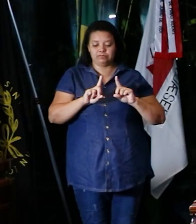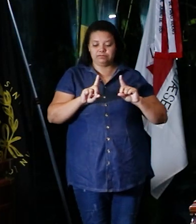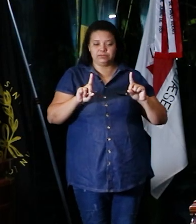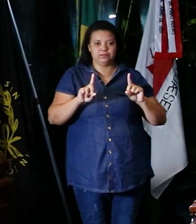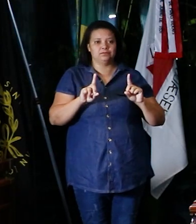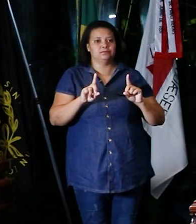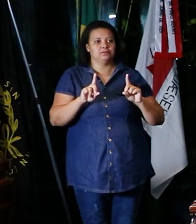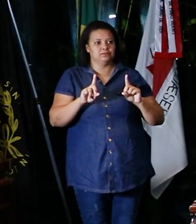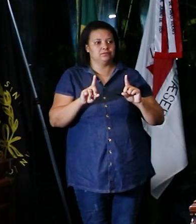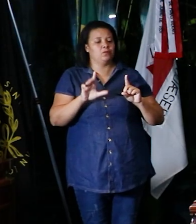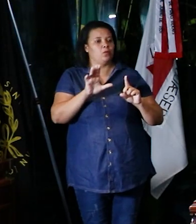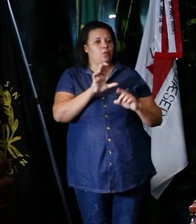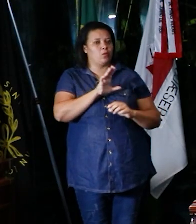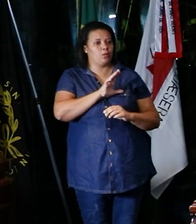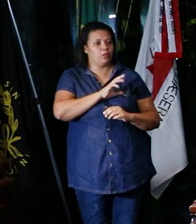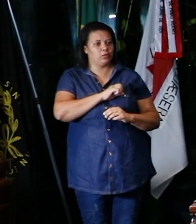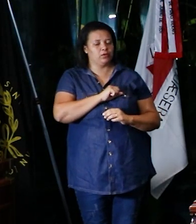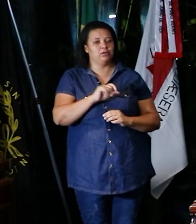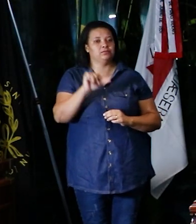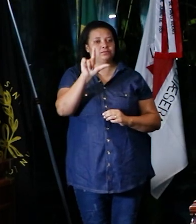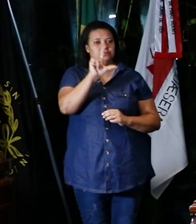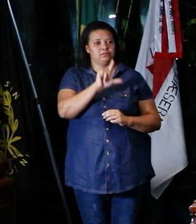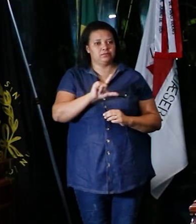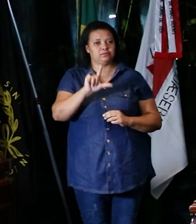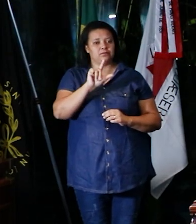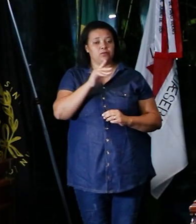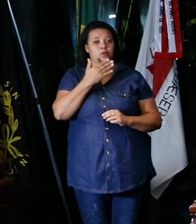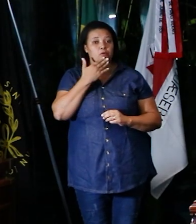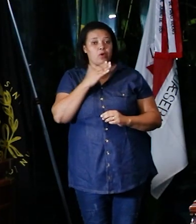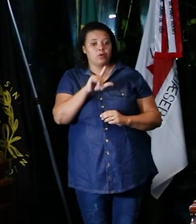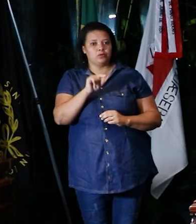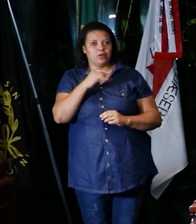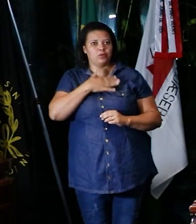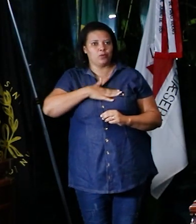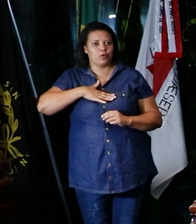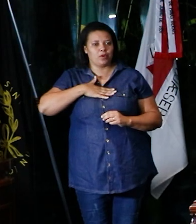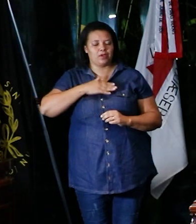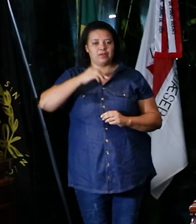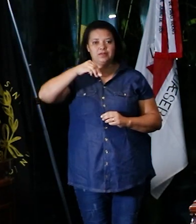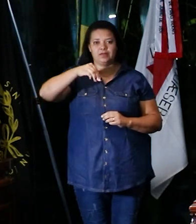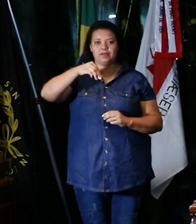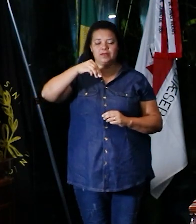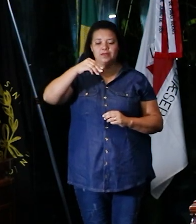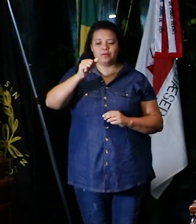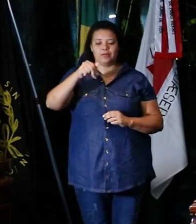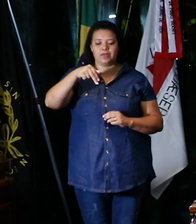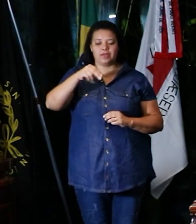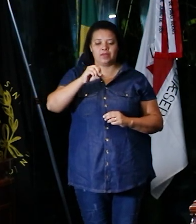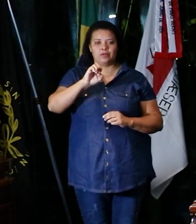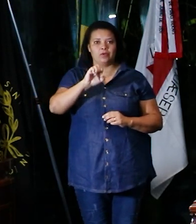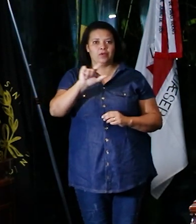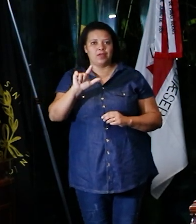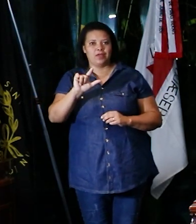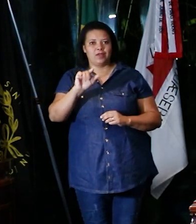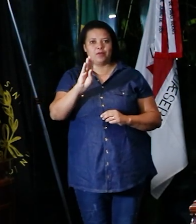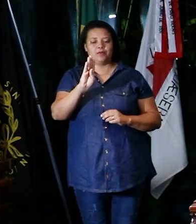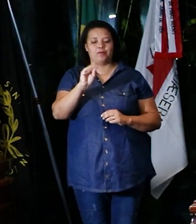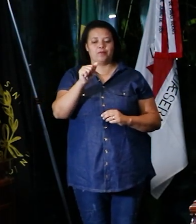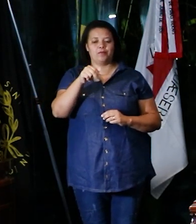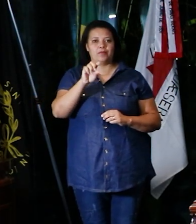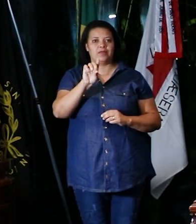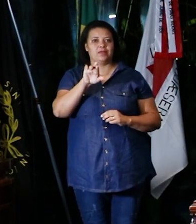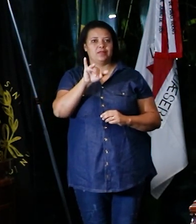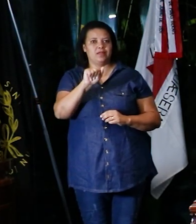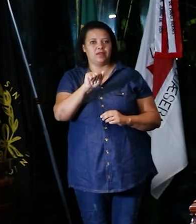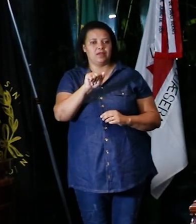amor literário dele é Manuel Bandeira, e ele discutia enormemente os seus